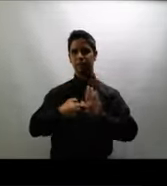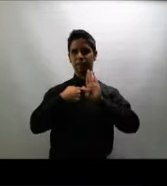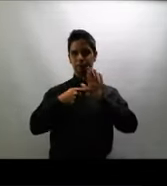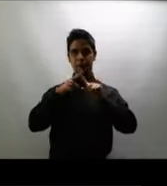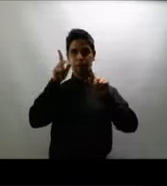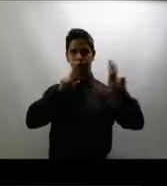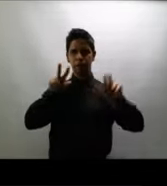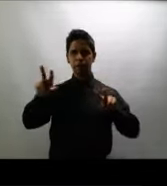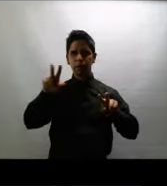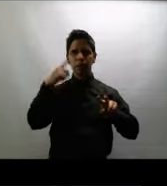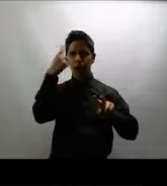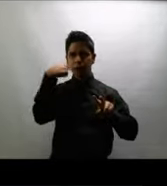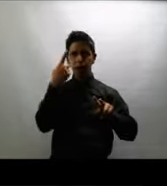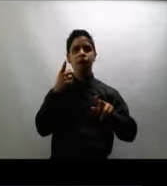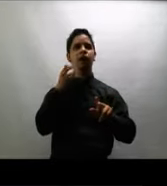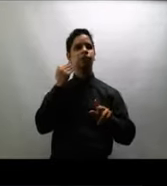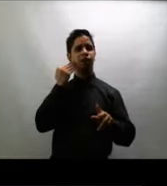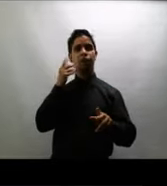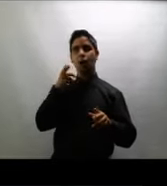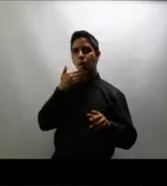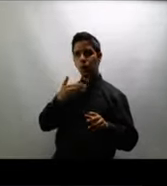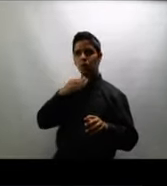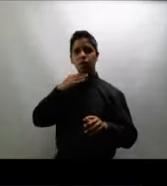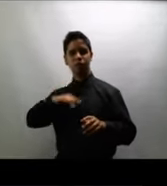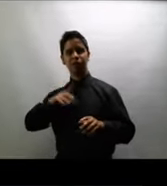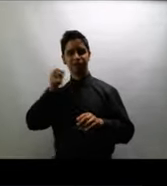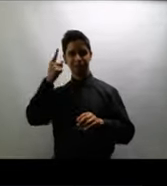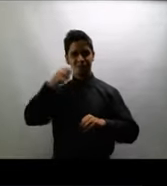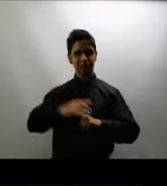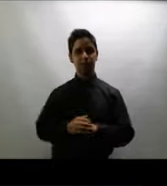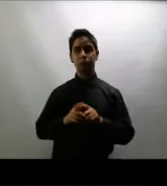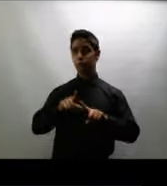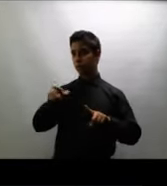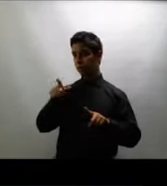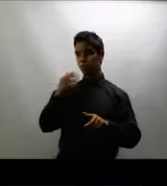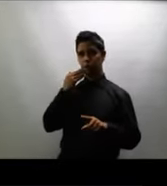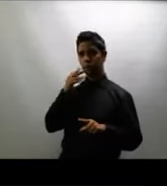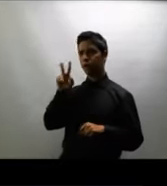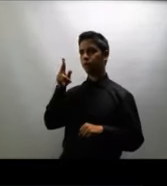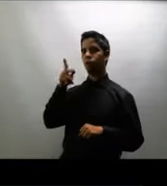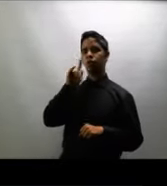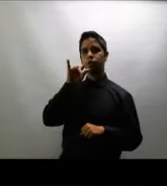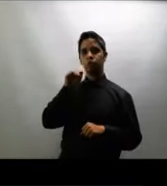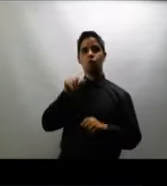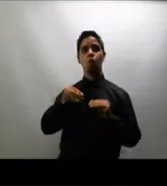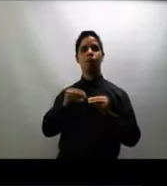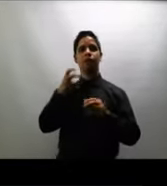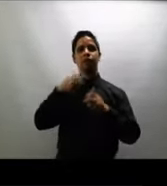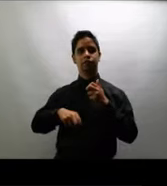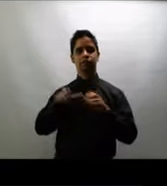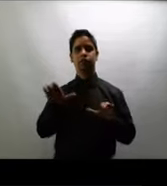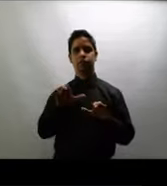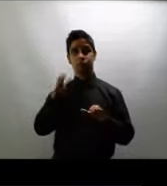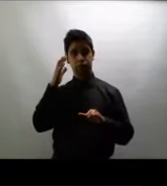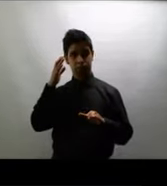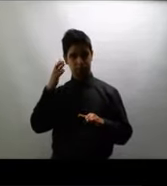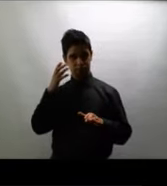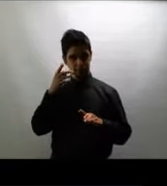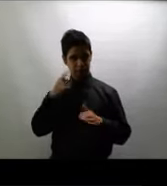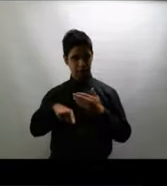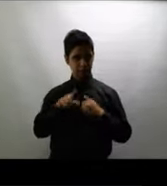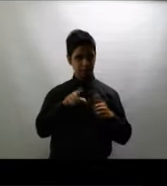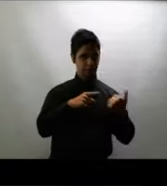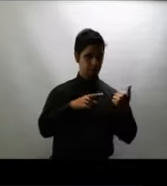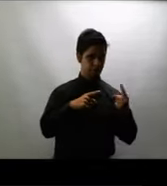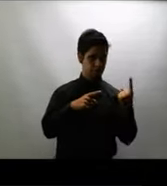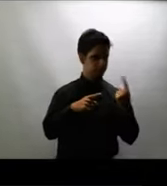para saber, y allí tocamos el cafetal. Sí, porque el segundo disco es más difícil que hacer que el primero. Porque el primero...